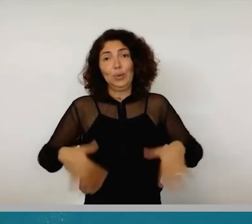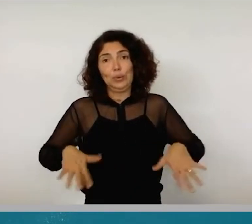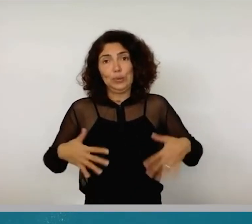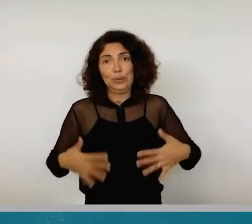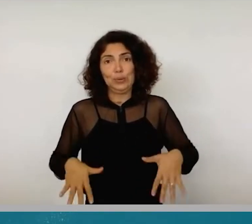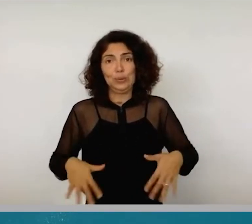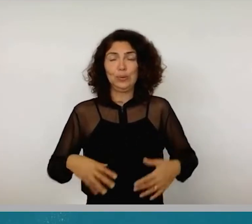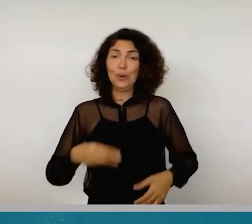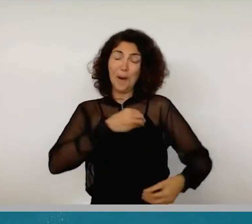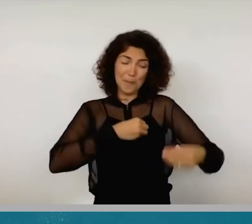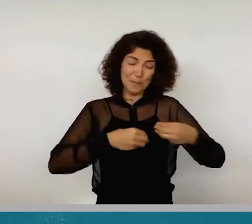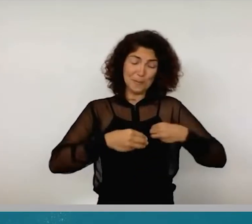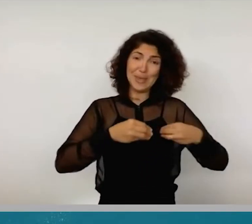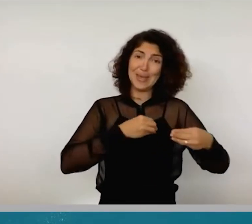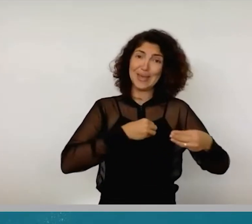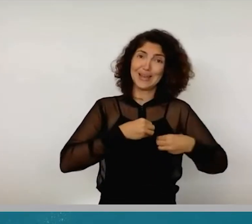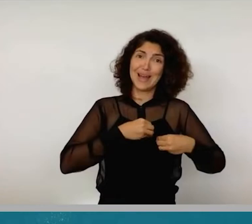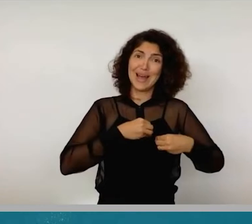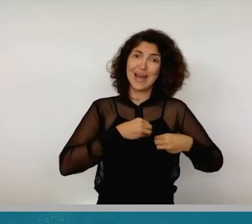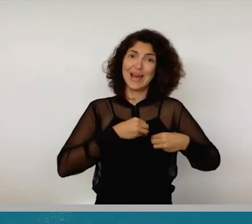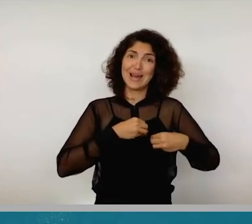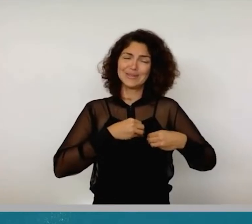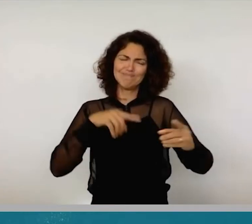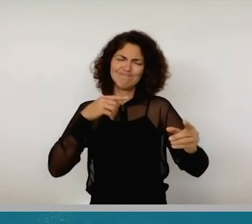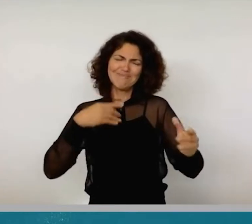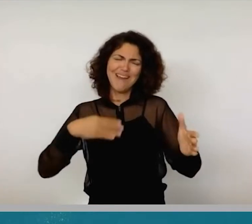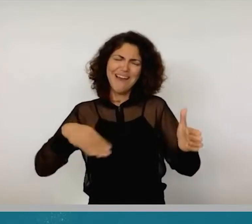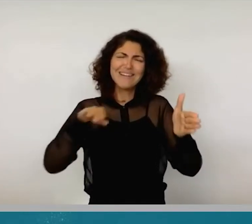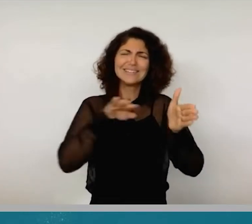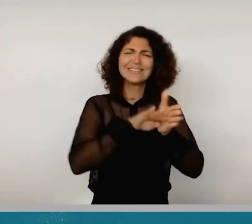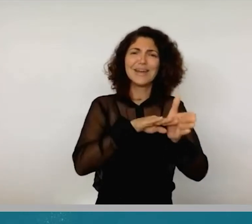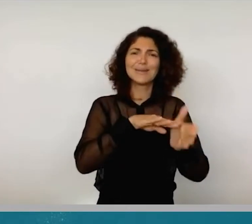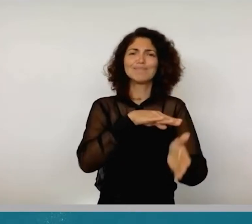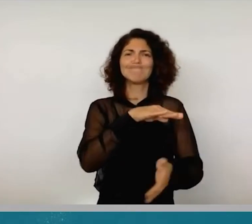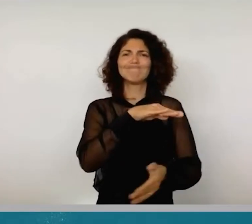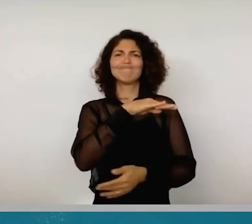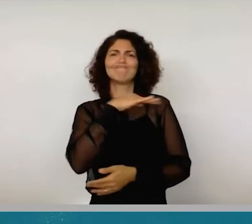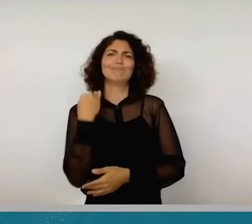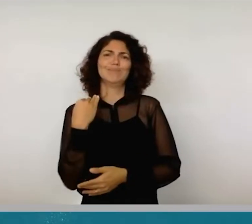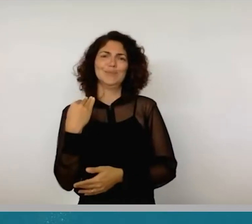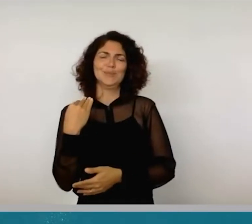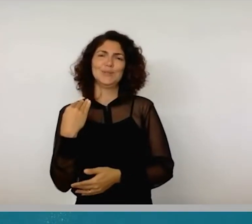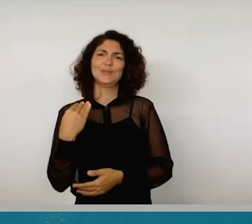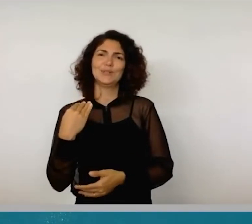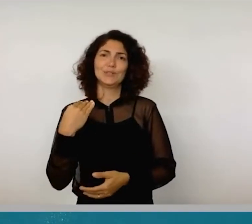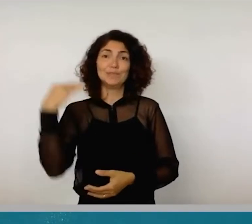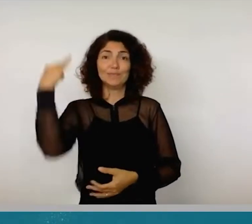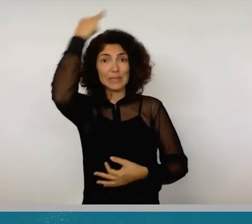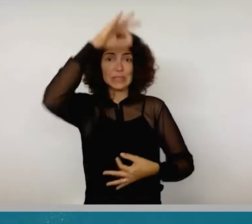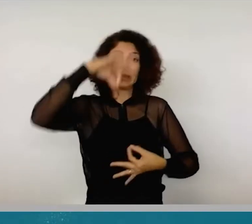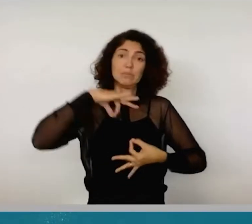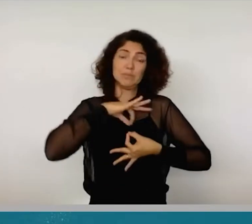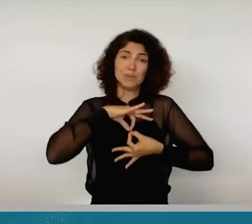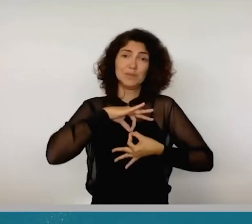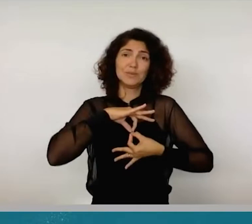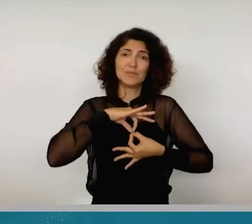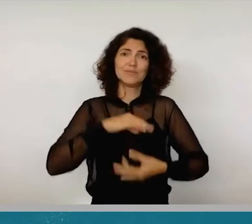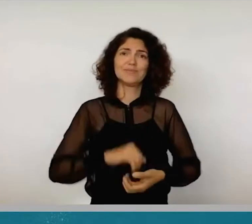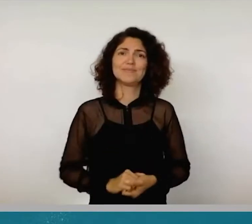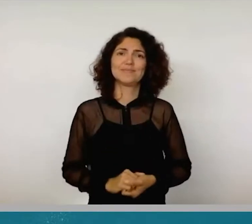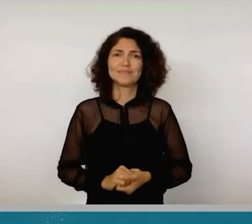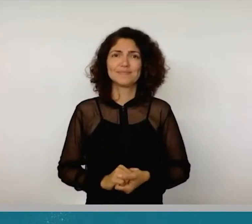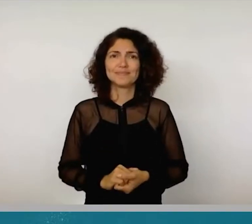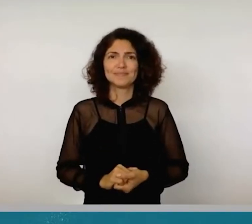a morte. As pessoas que, permitem essa cobiça se desenvolver, gestar e nascer